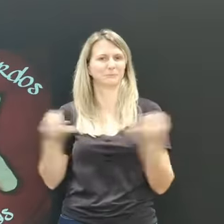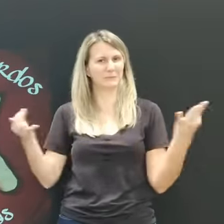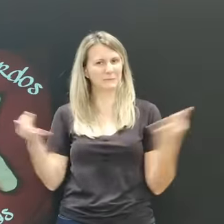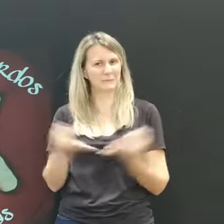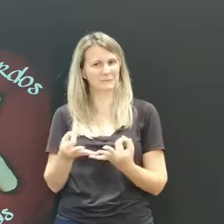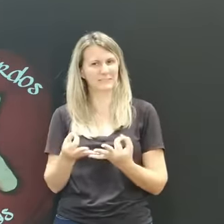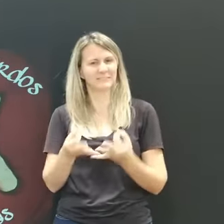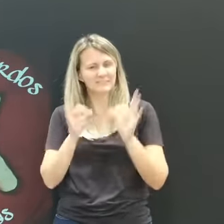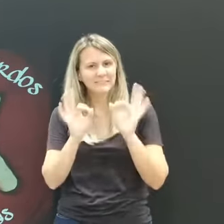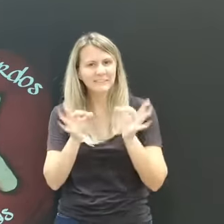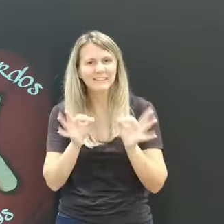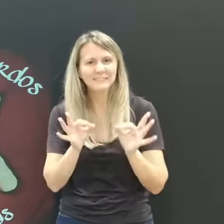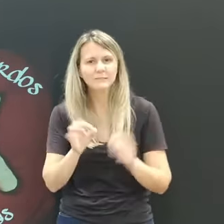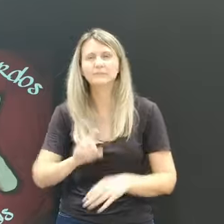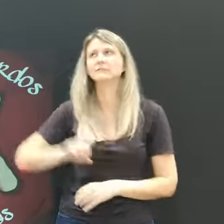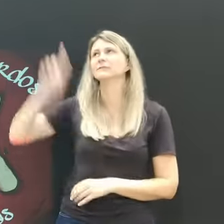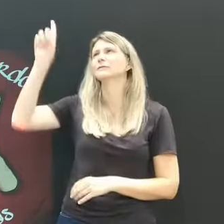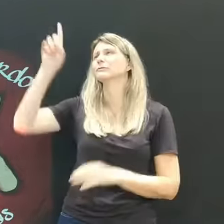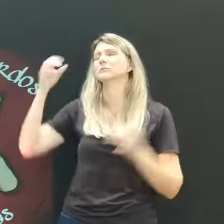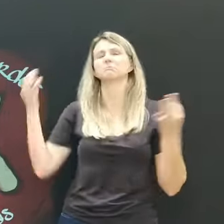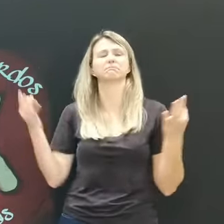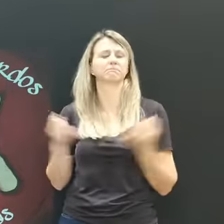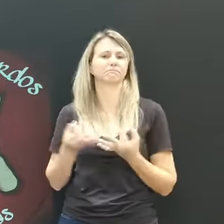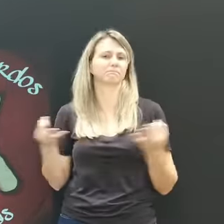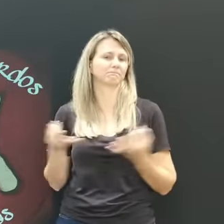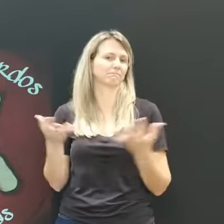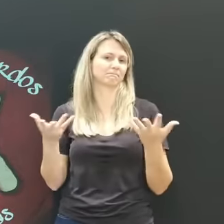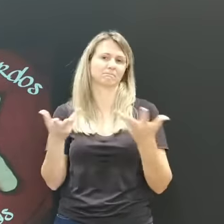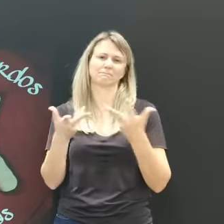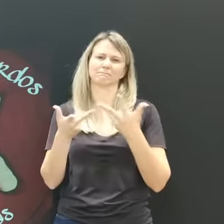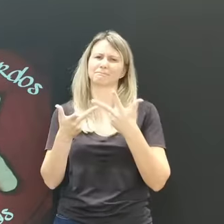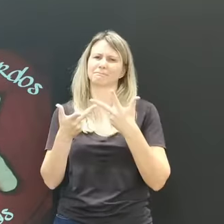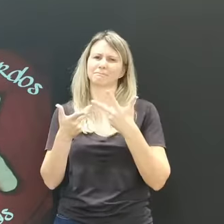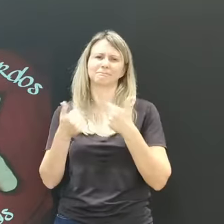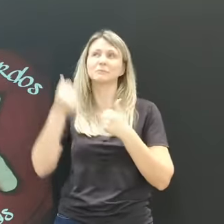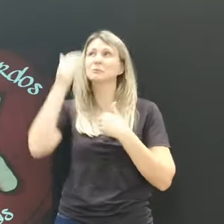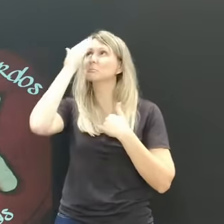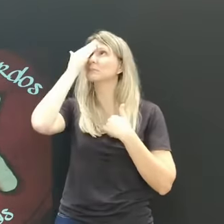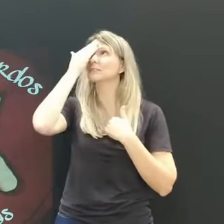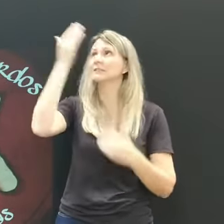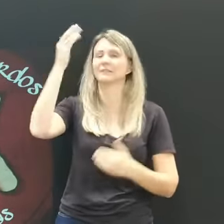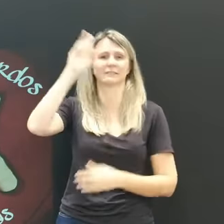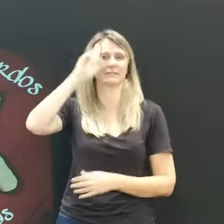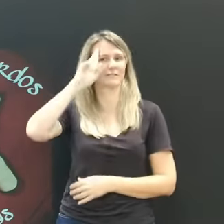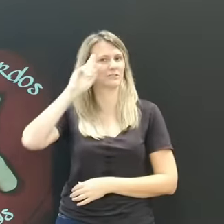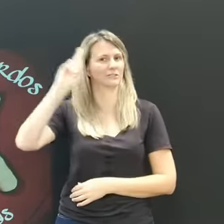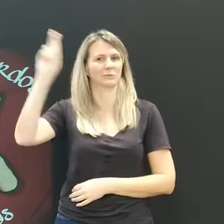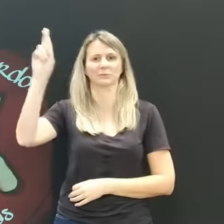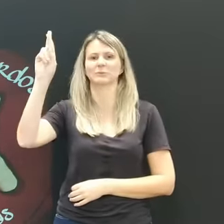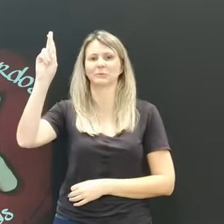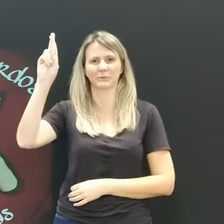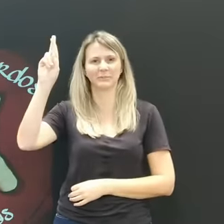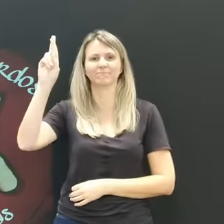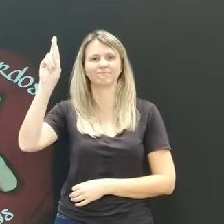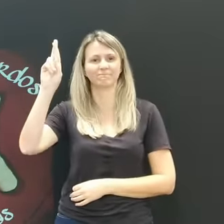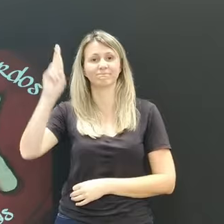dia maravilhoso, um dia perfeito que Deus nos deu, certo? Então, nós vamos aproveitar a grandeza de Deus